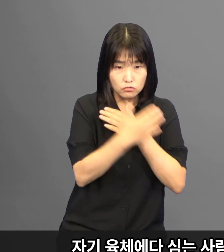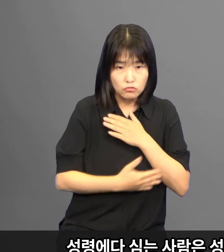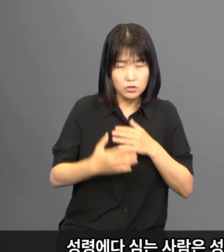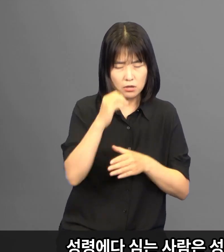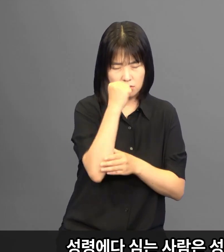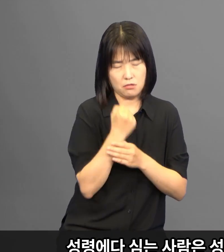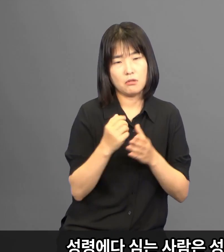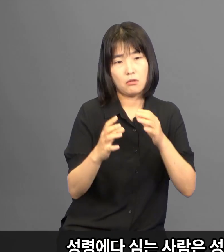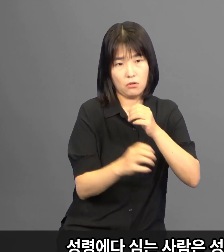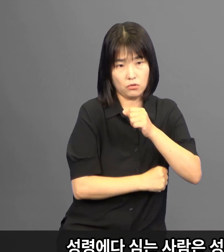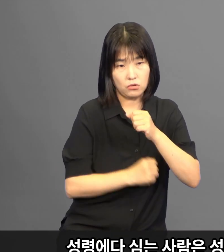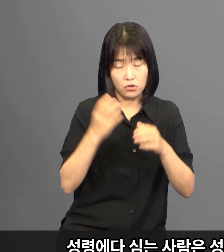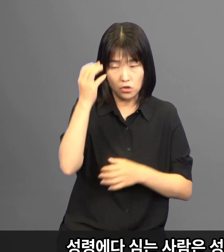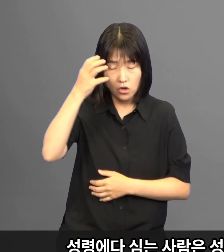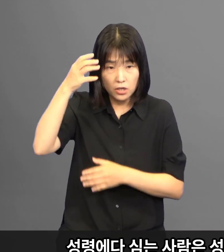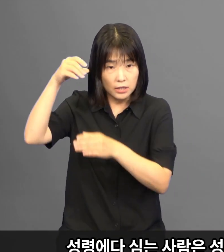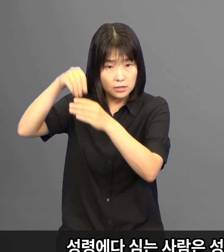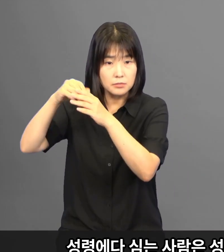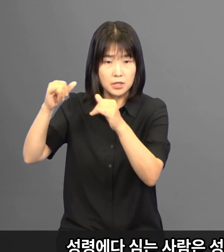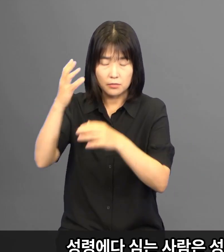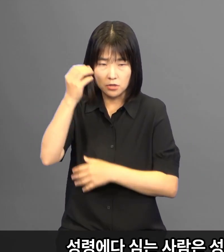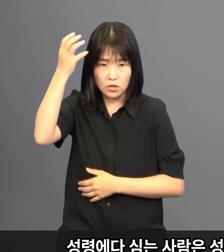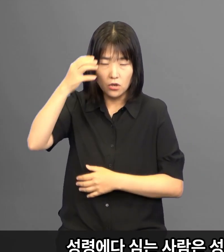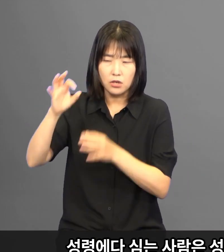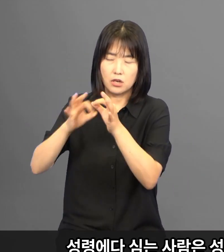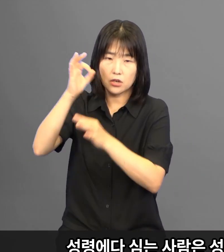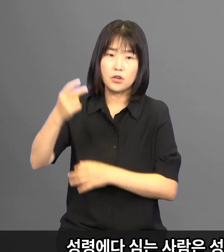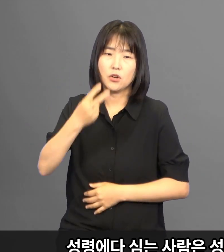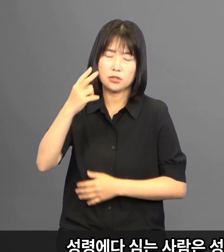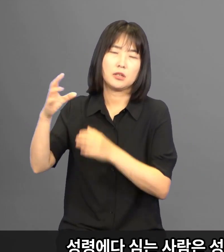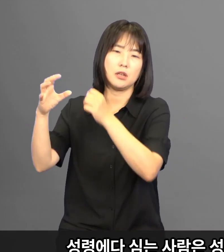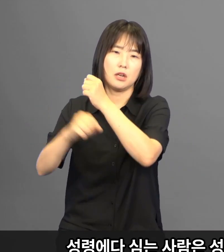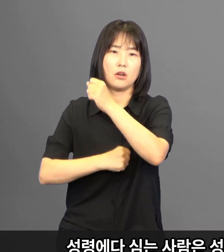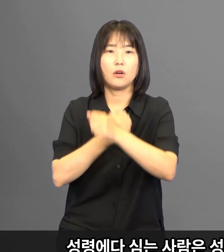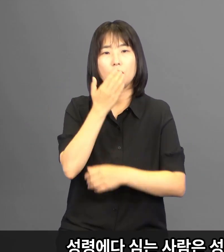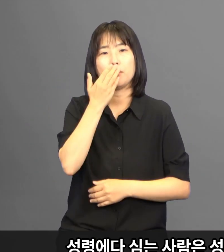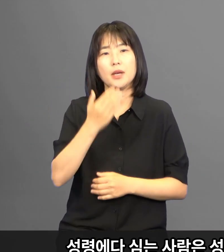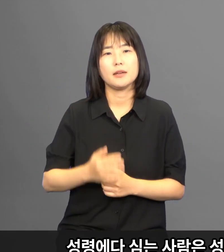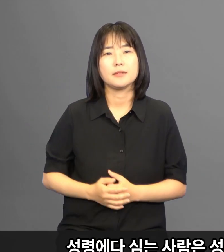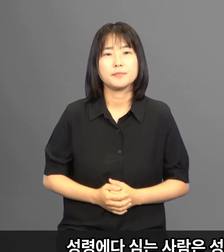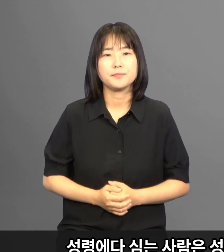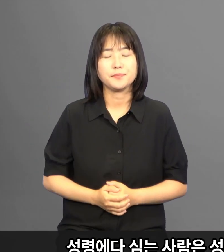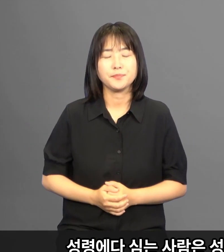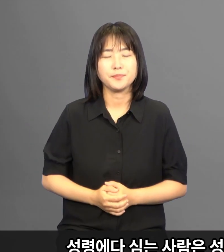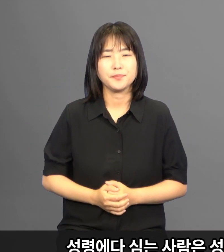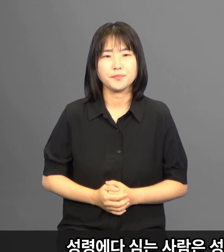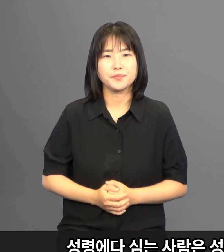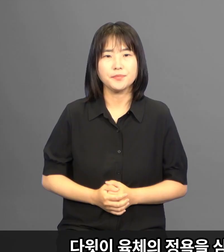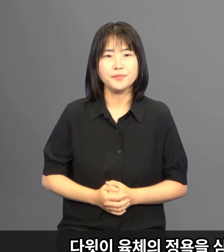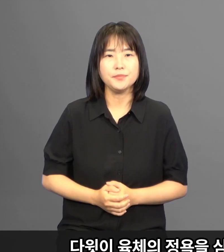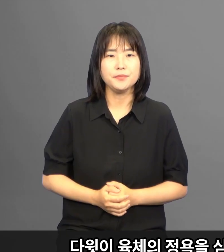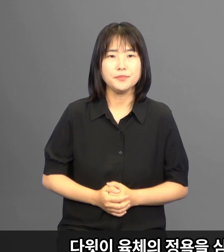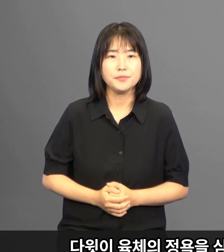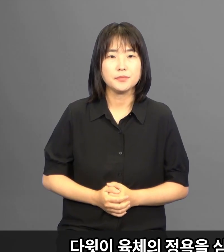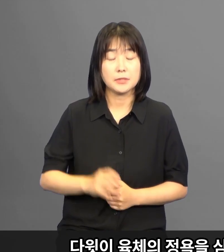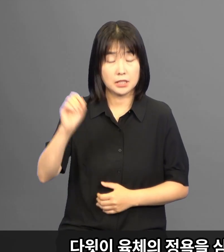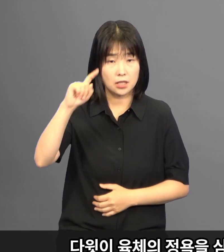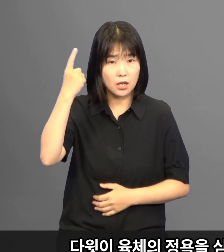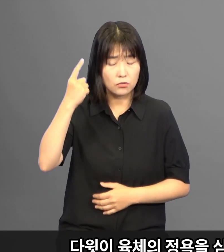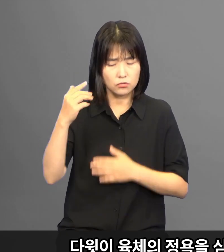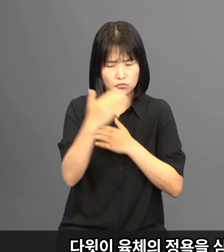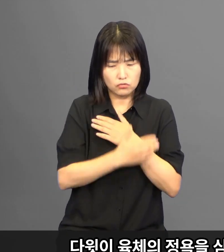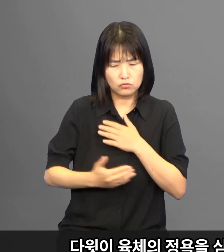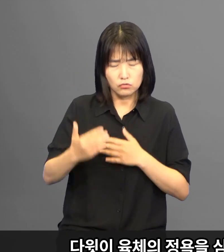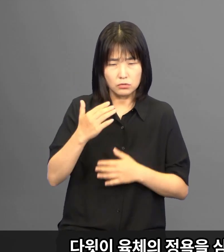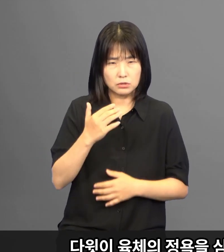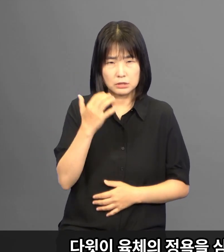거두고 성령에다 심는 사람은 성령에게서 영생을 거둘 것입니다. 자, 다윗이 육체의